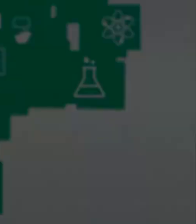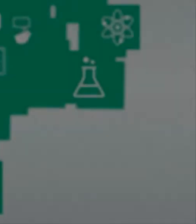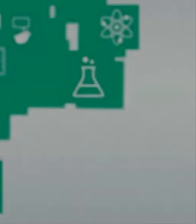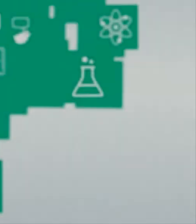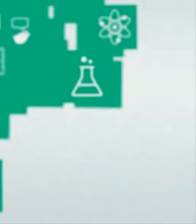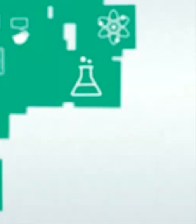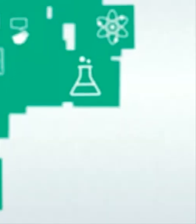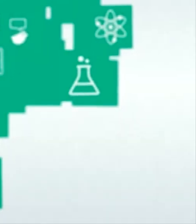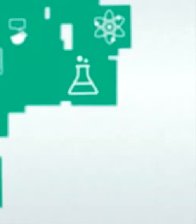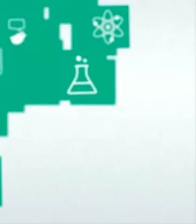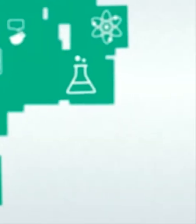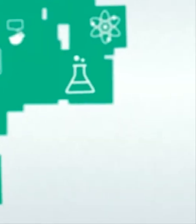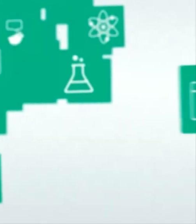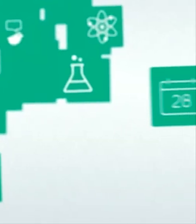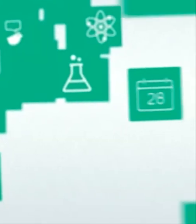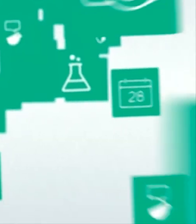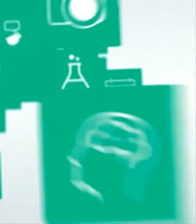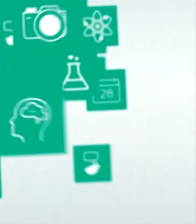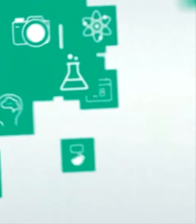E aí